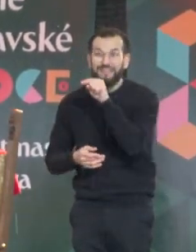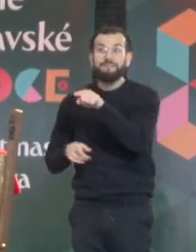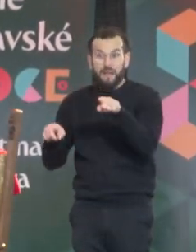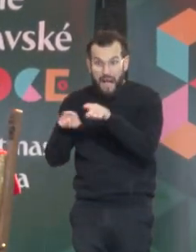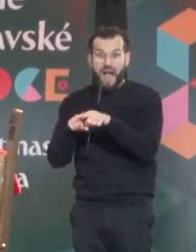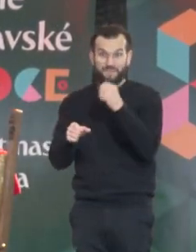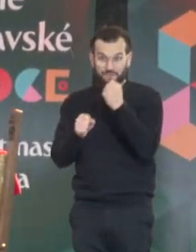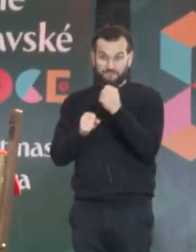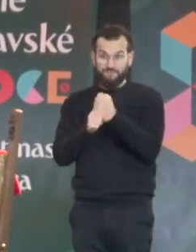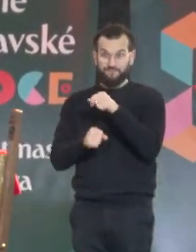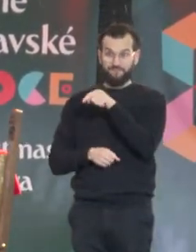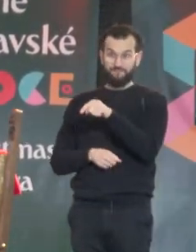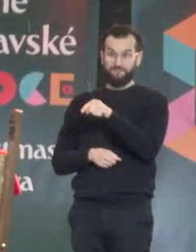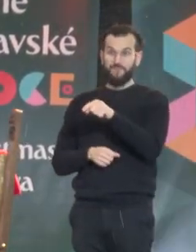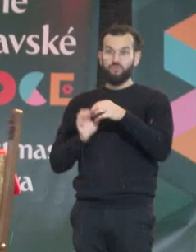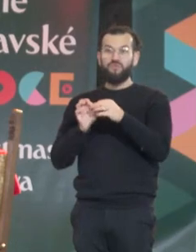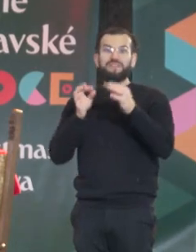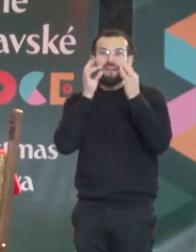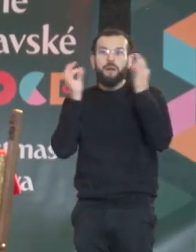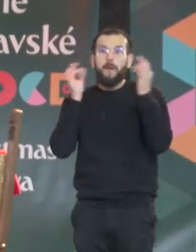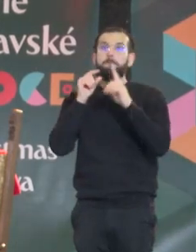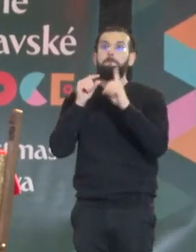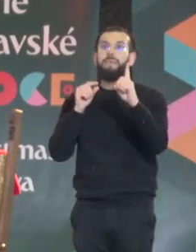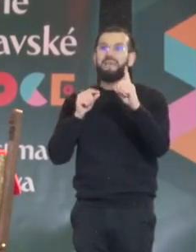tiež stvárnil toho kocúrika Pi.